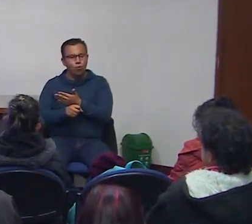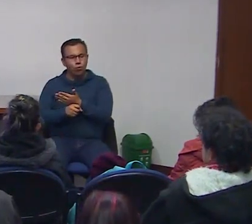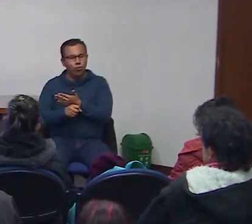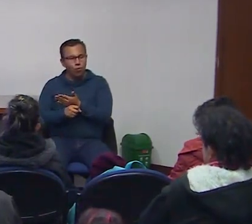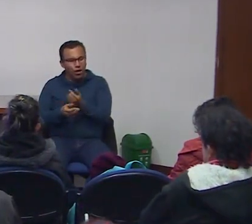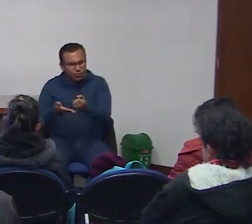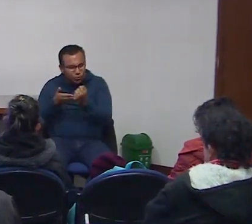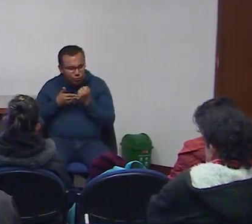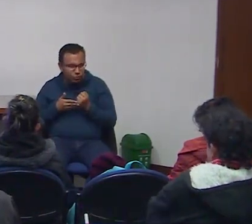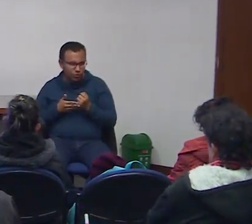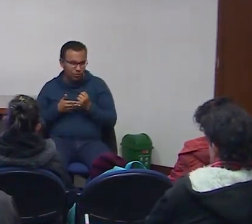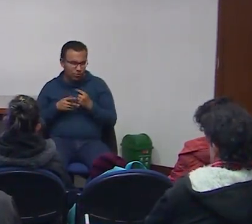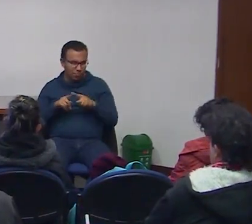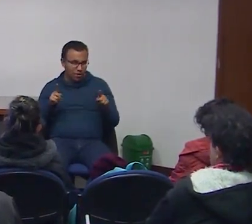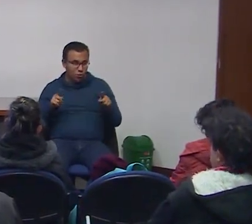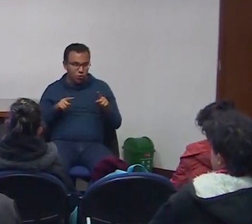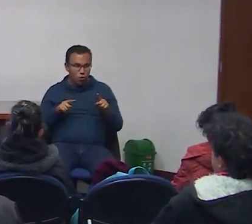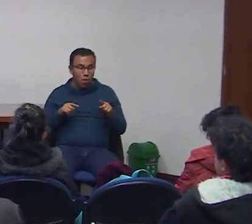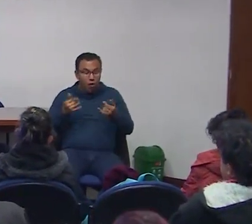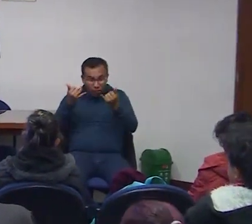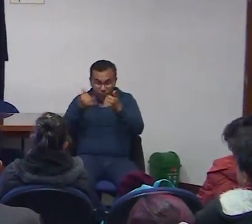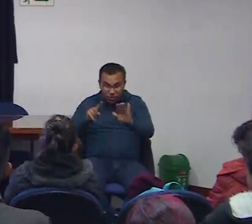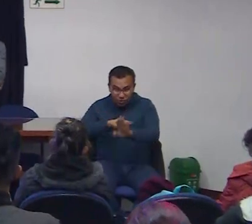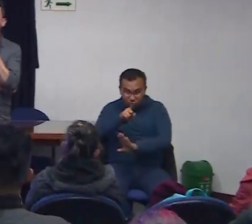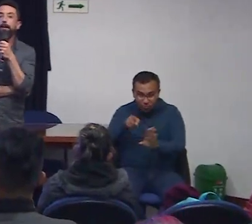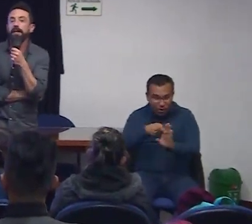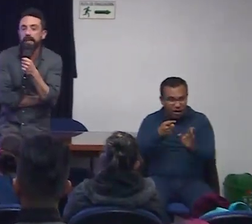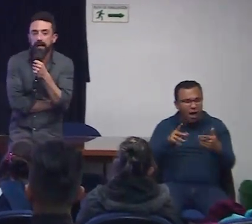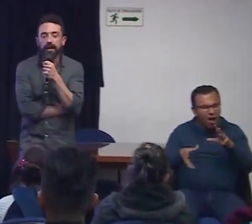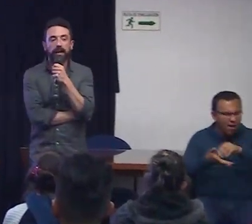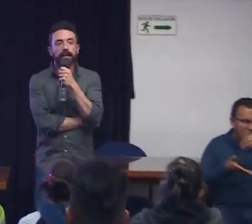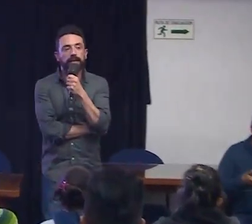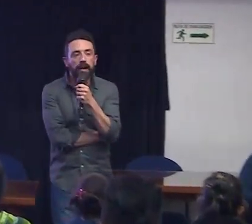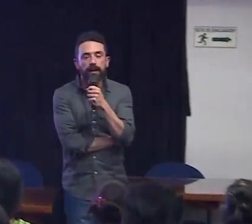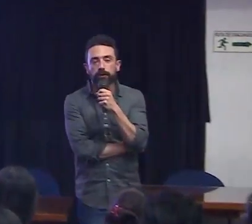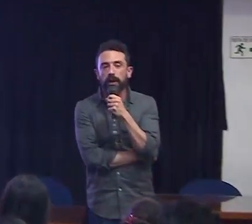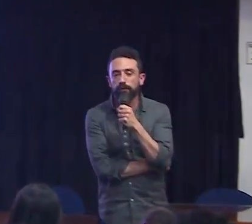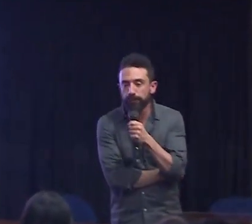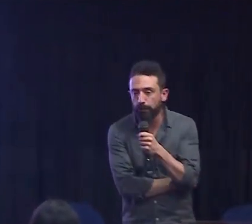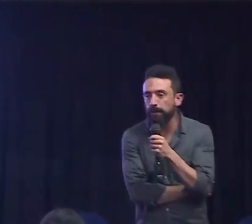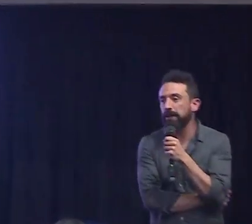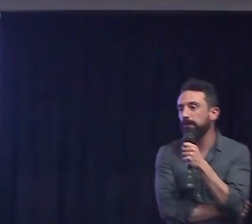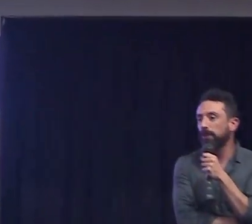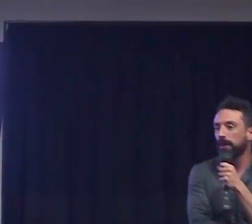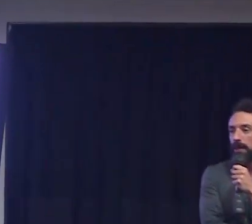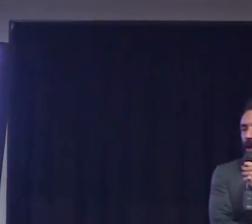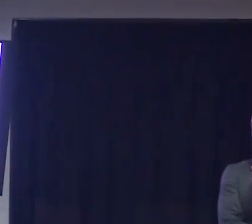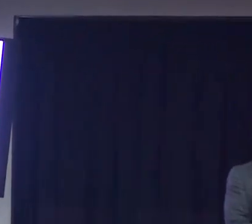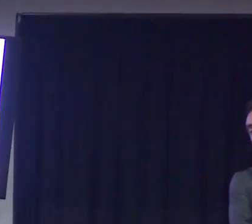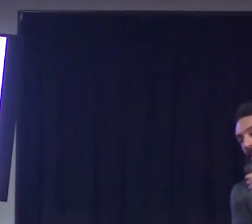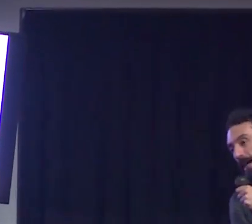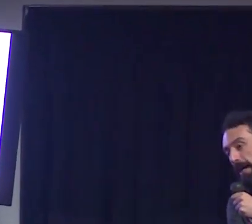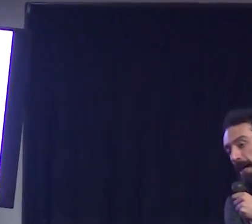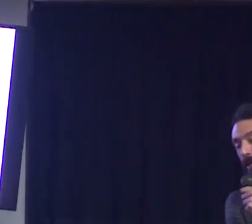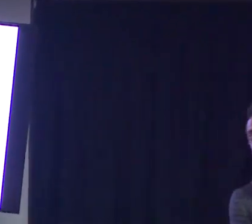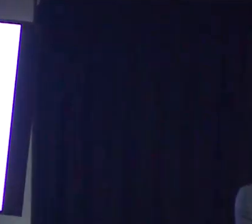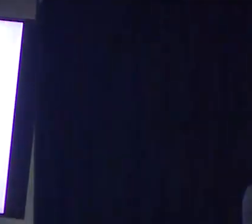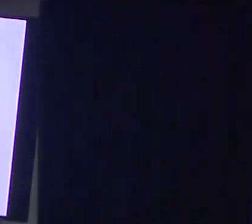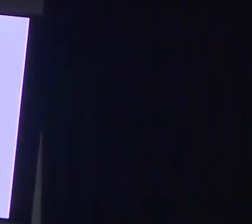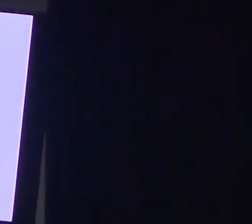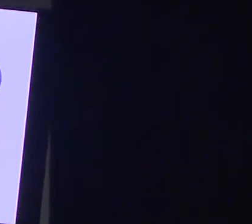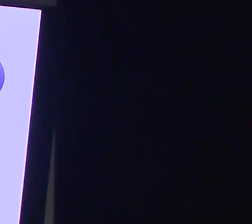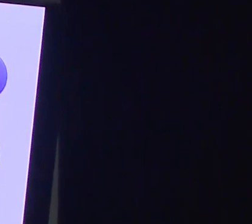terapéutica más no como el fin musical más no como el fin de Aprender a cantar a tocar un instrumento a